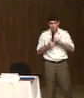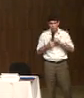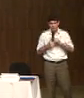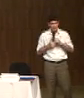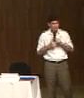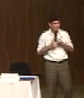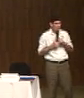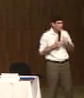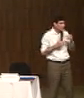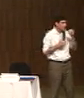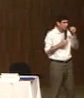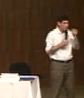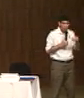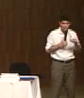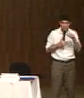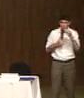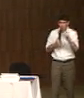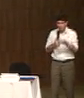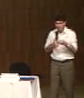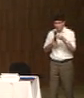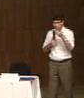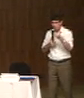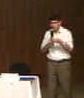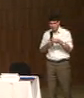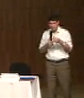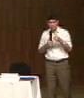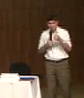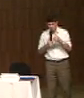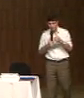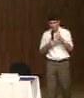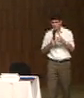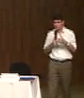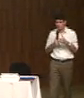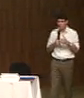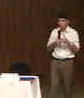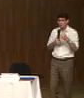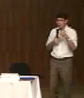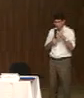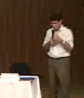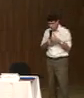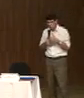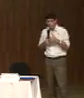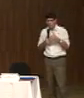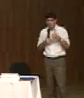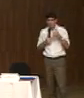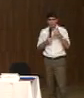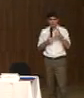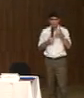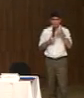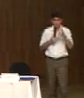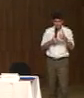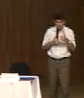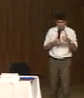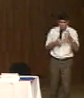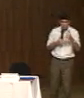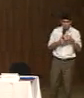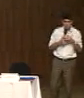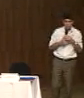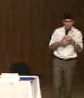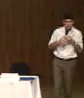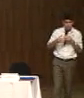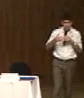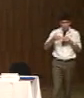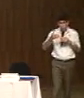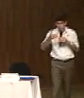era diretor da rede, e entendo que isso é importante para fortalecer os servidores da rede. Hoje, nós estamos numa situação